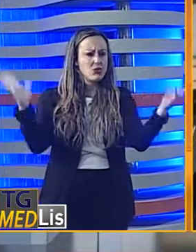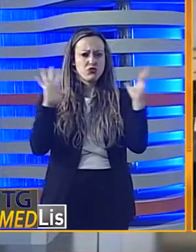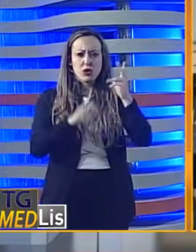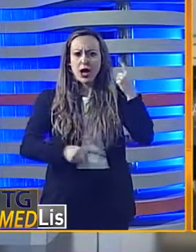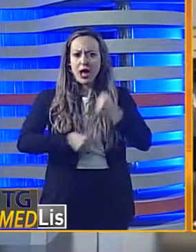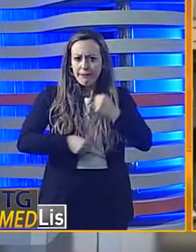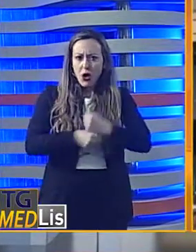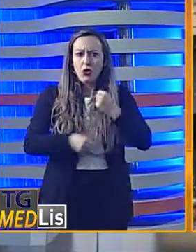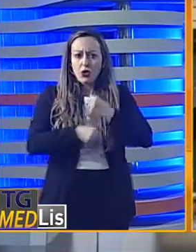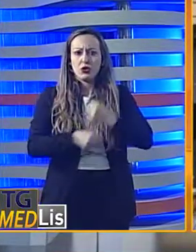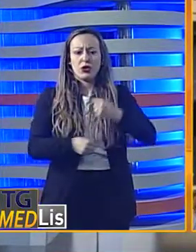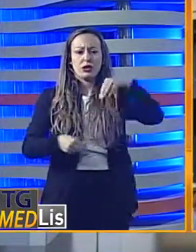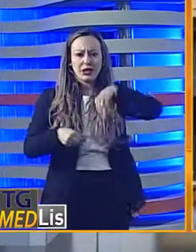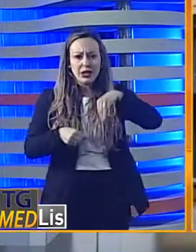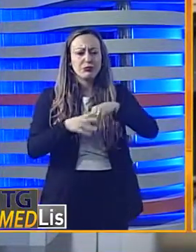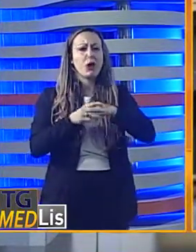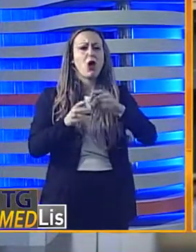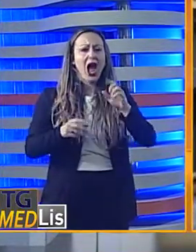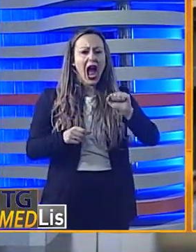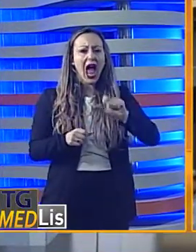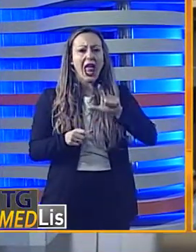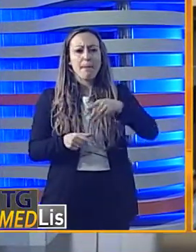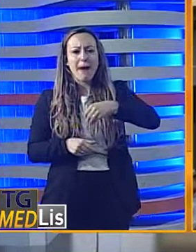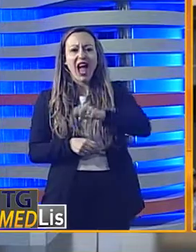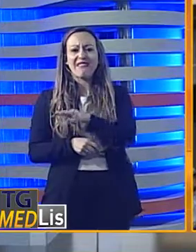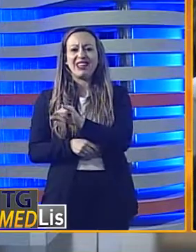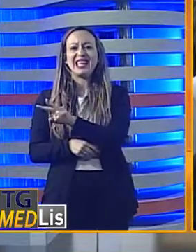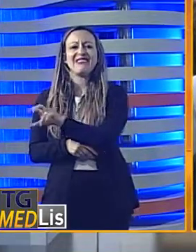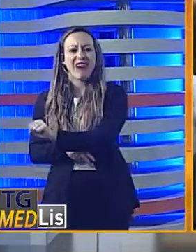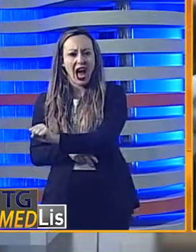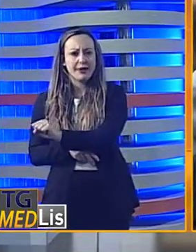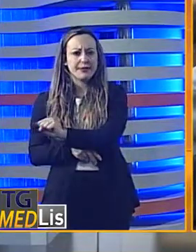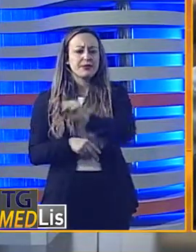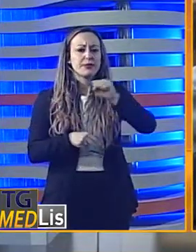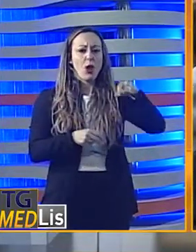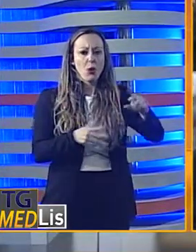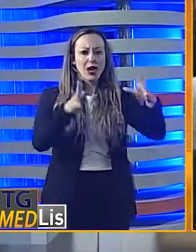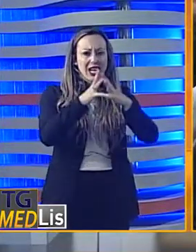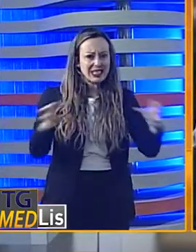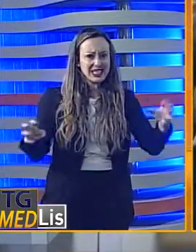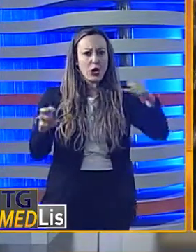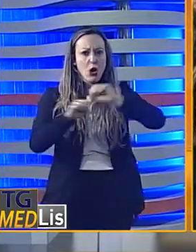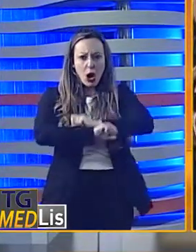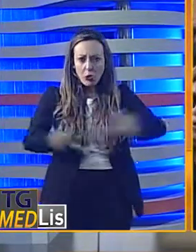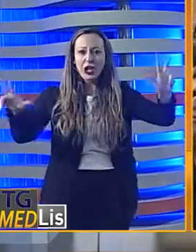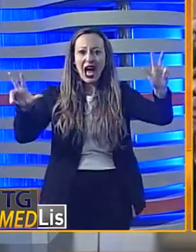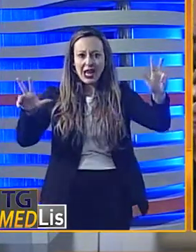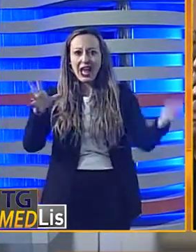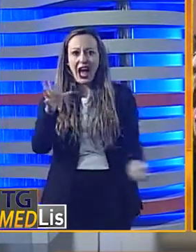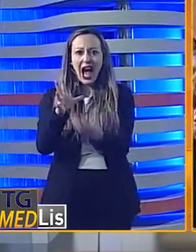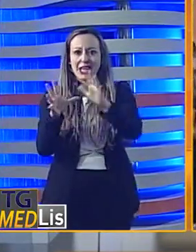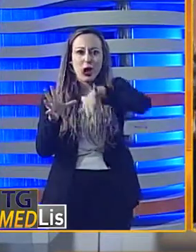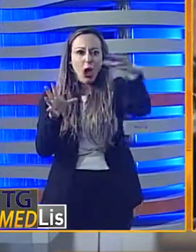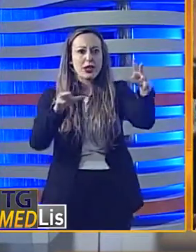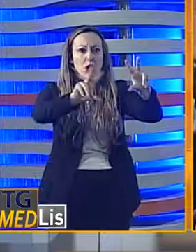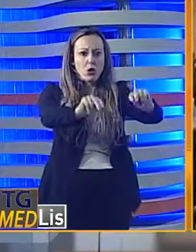la creazione di una nuova società e parlato di una cessione del ramo d'azienda a poche settimane dalla scadenza dell'accordo